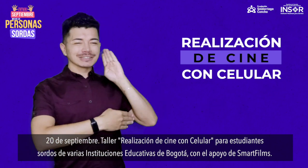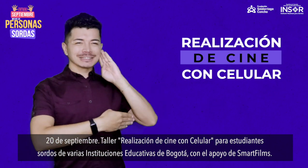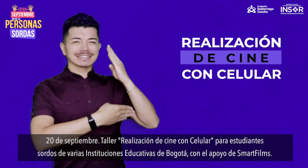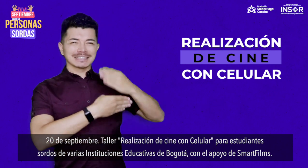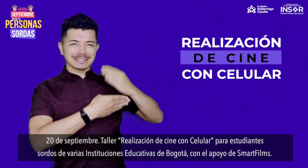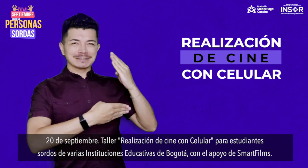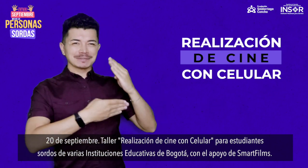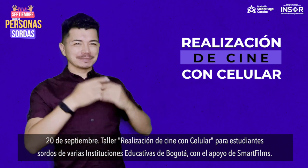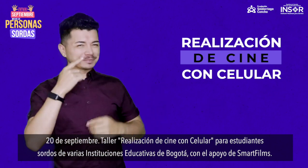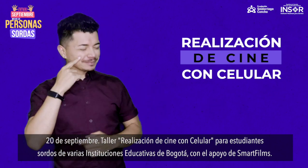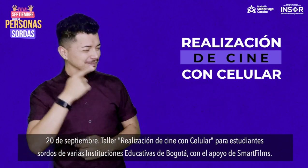Con el apoyo de Smart Films.